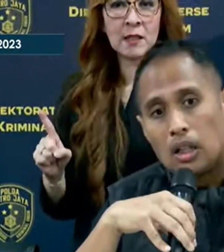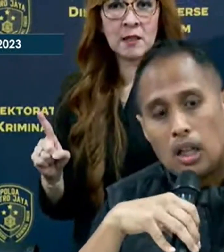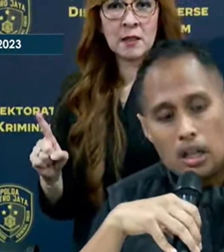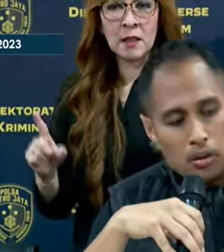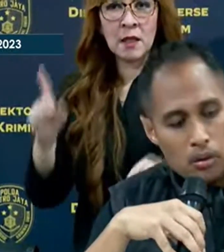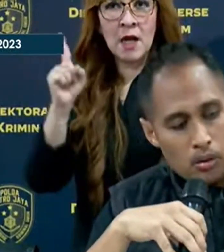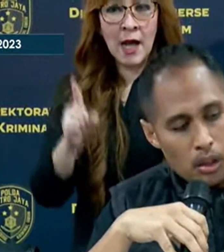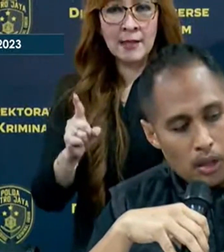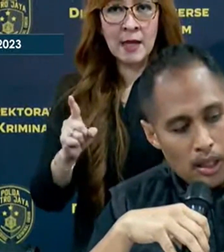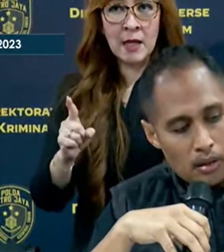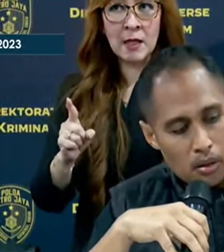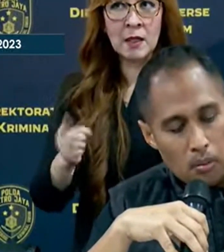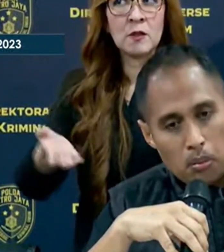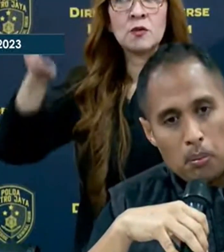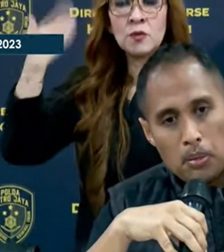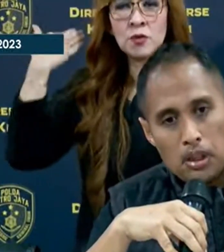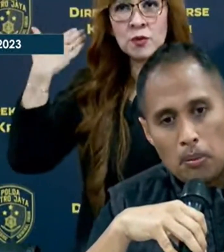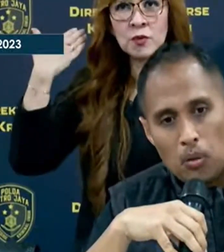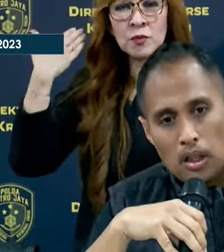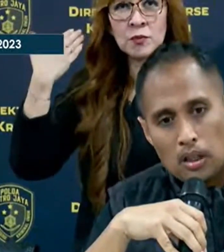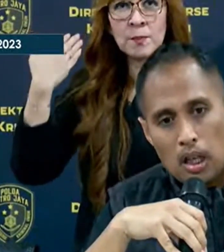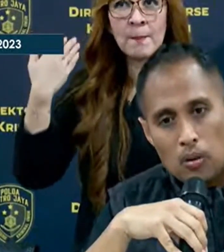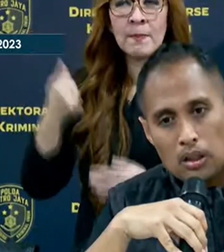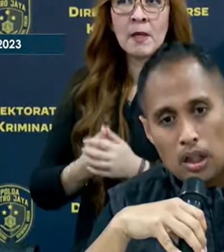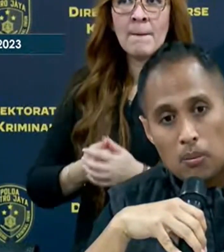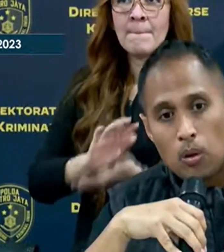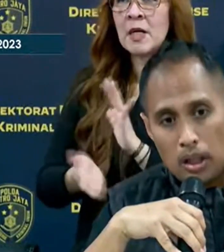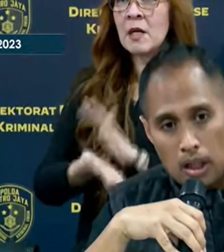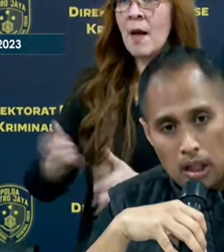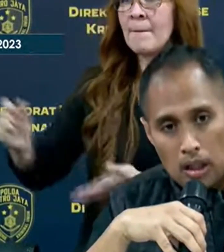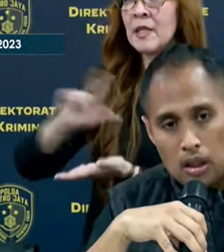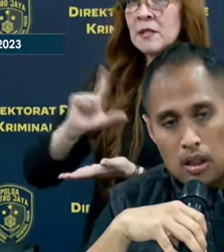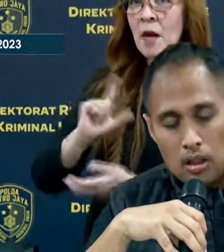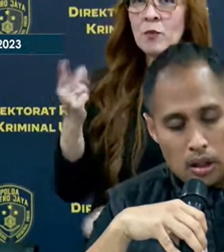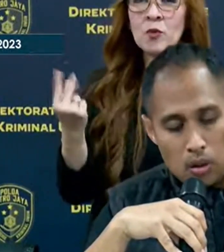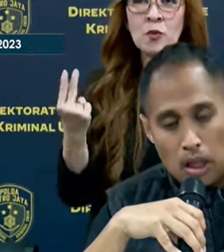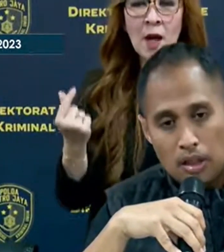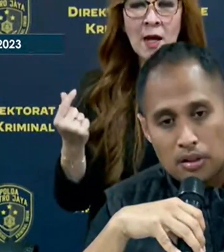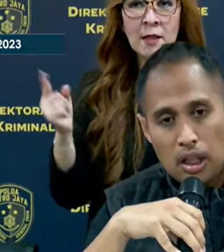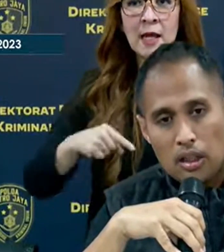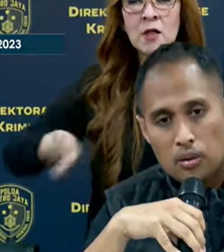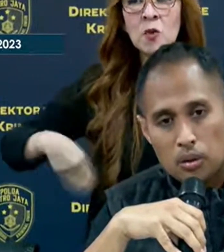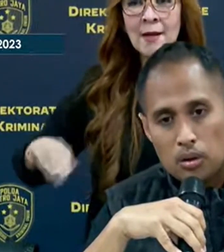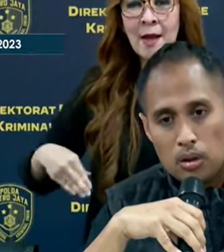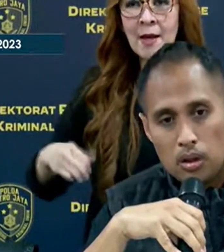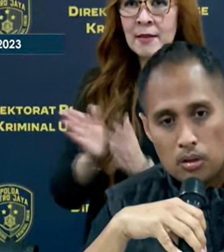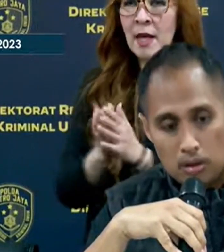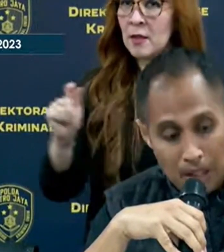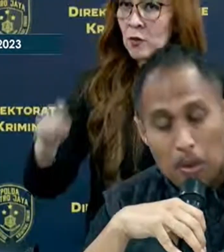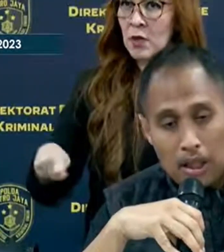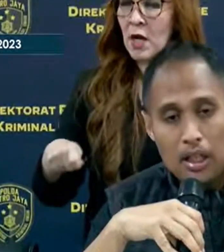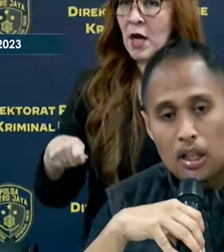ada dari dulu riwayat peminjaman uang yang dilakukan terhadap keluarga yang digunakan sekarang ini untuk